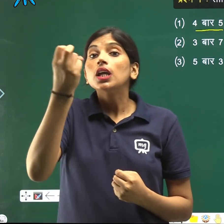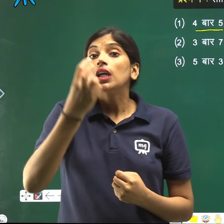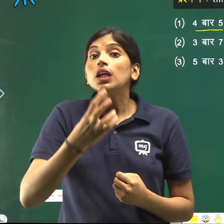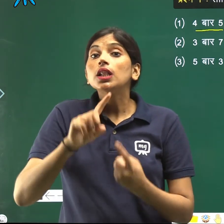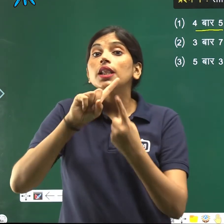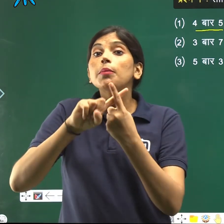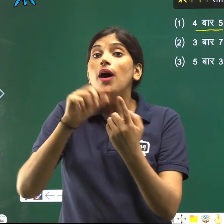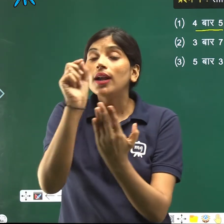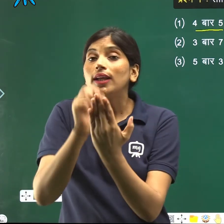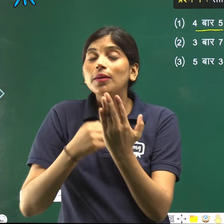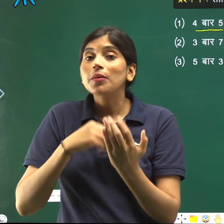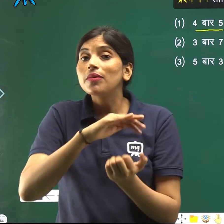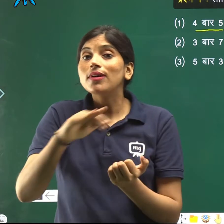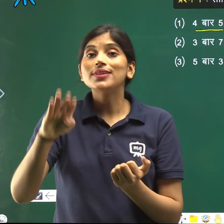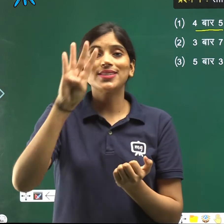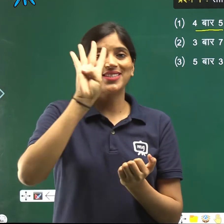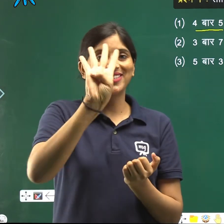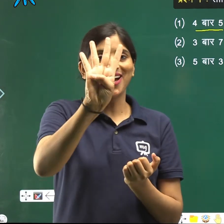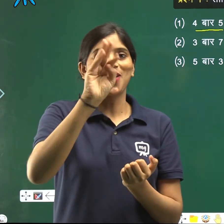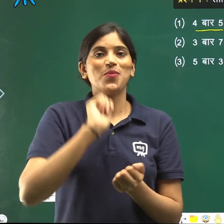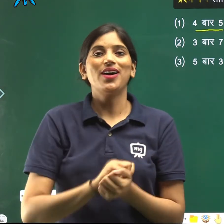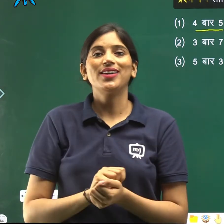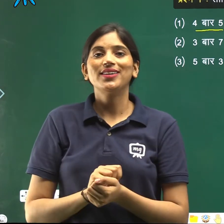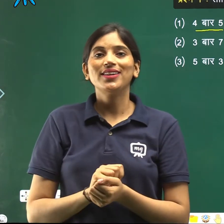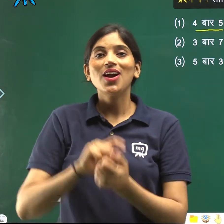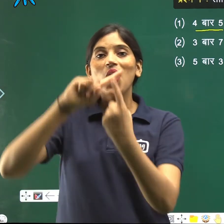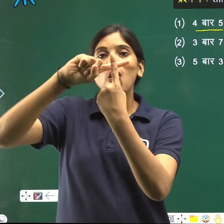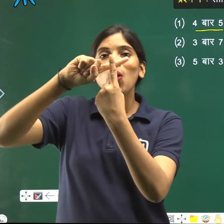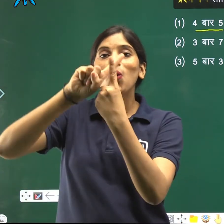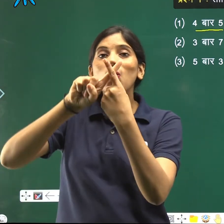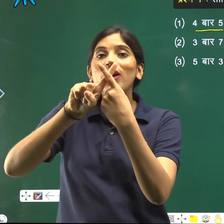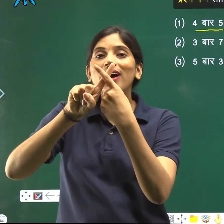हमने? 4 बार गुणा